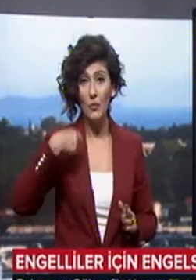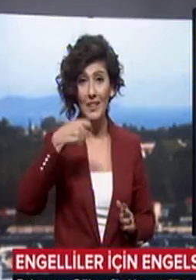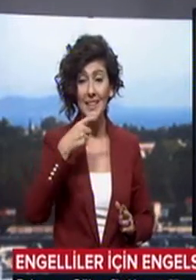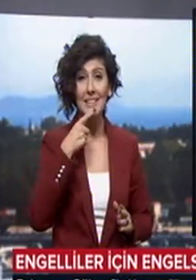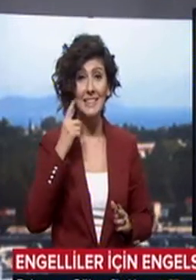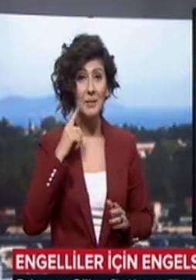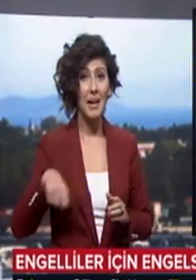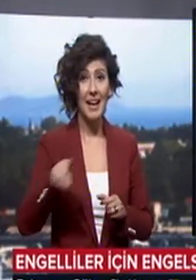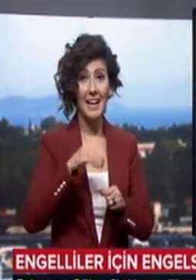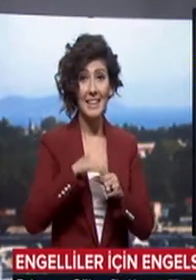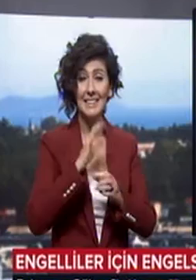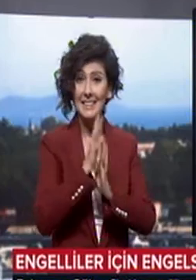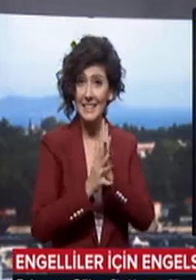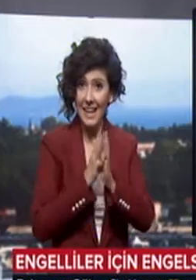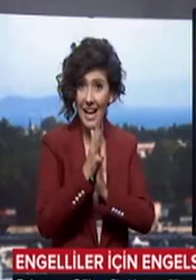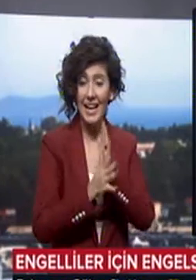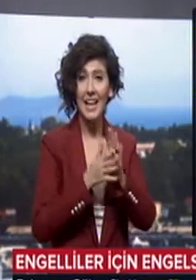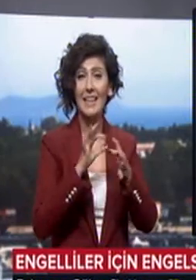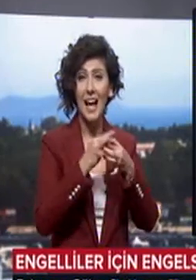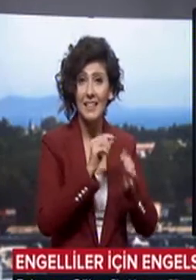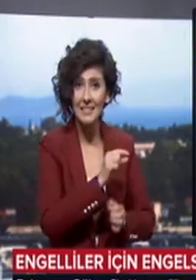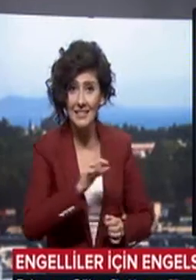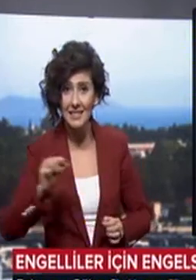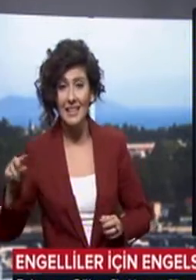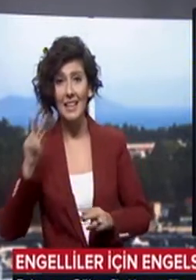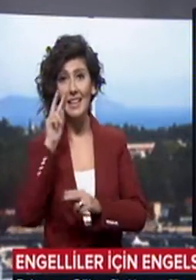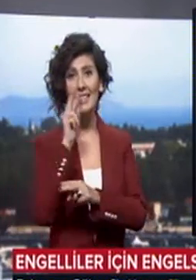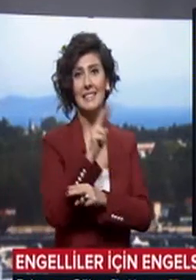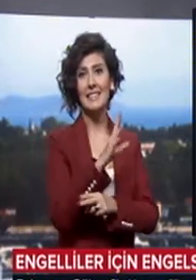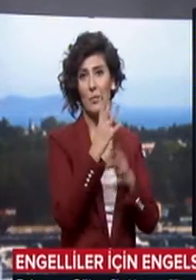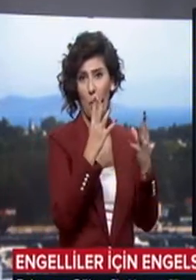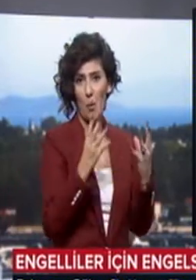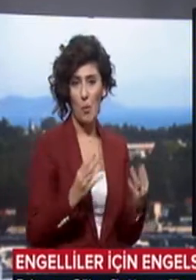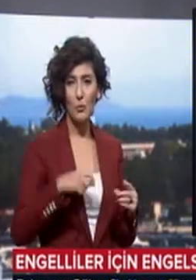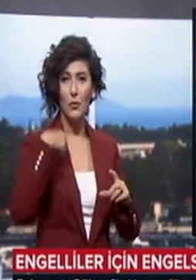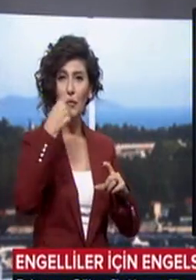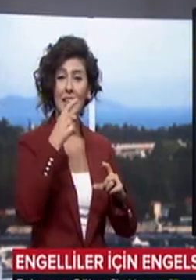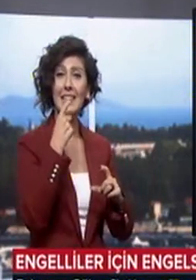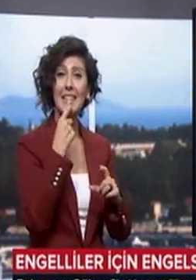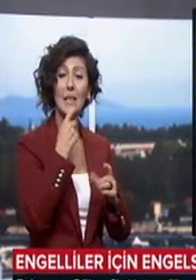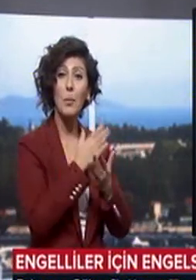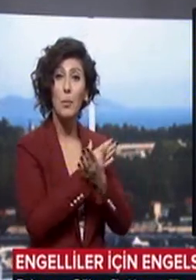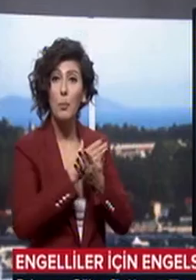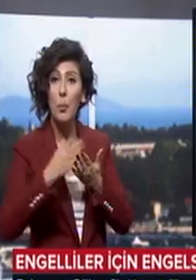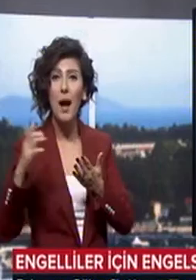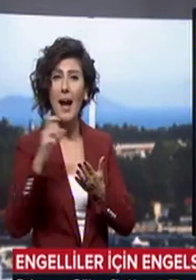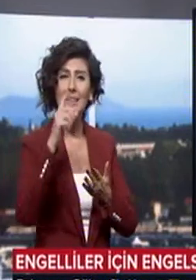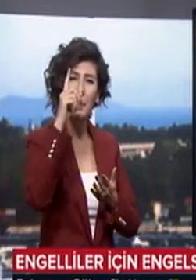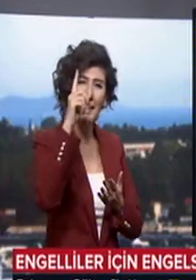için işaret dili ve altyazıyla izlenime uygun hale getirdiler. Film yıl boyunca ayda bir kez gösterime